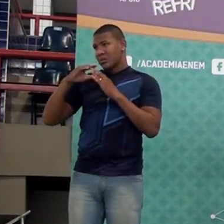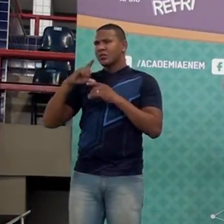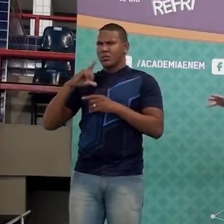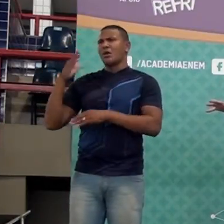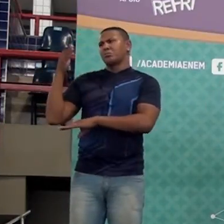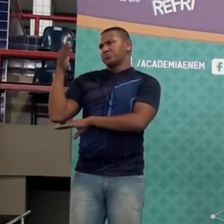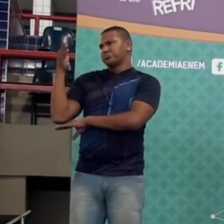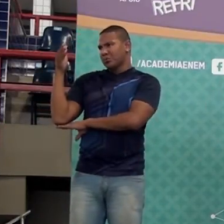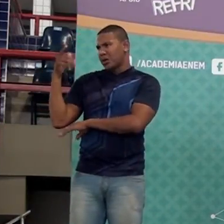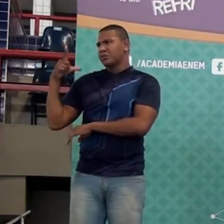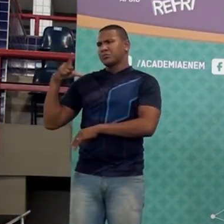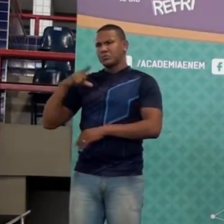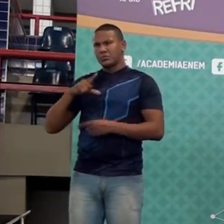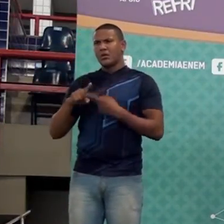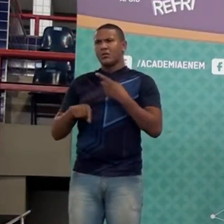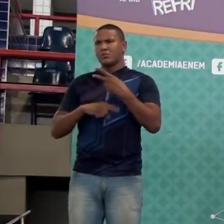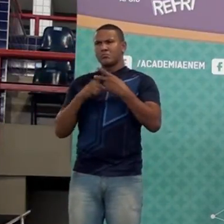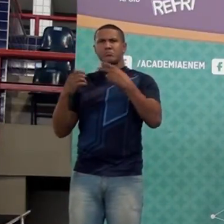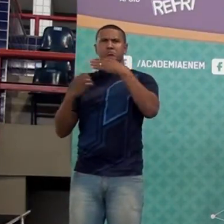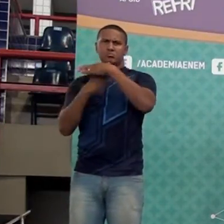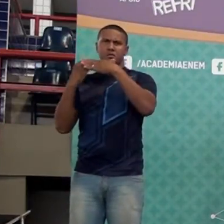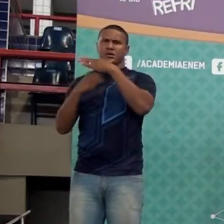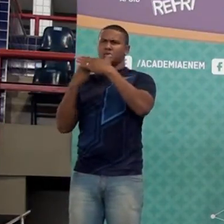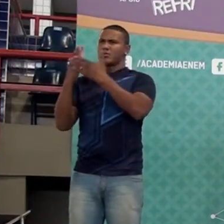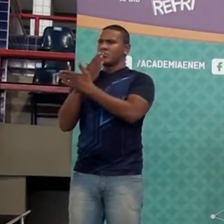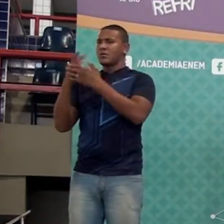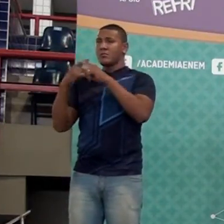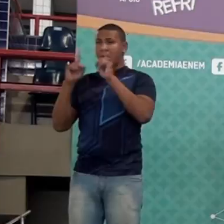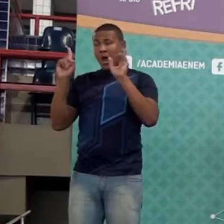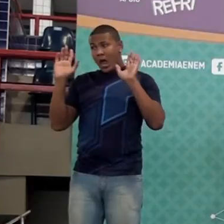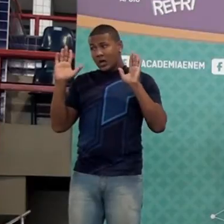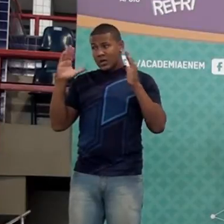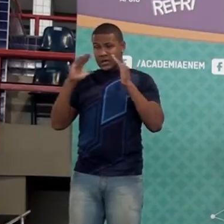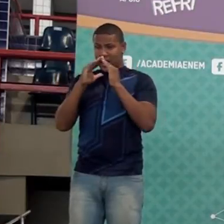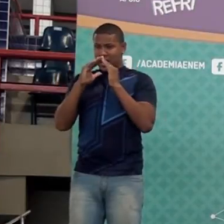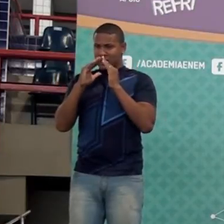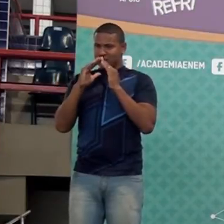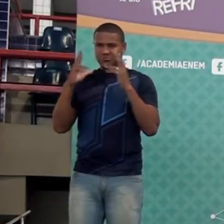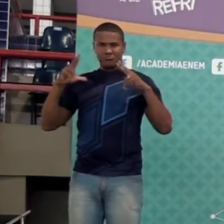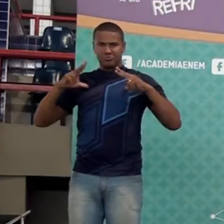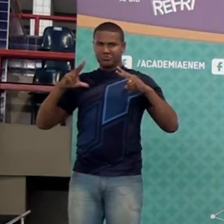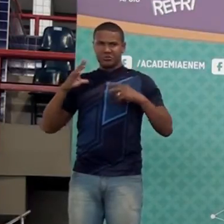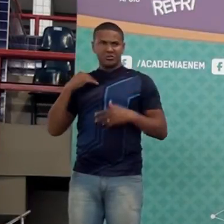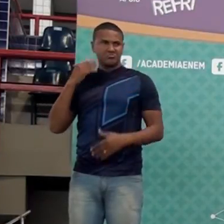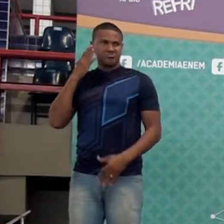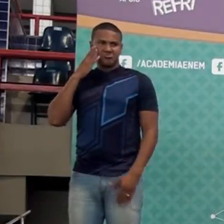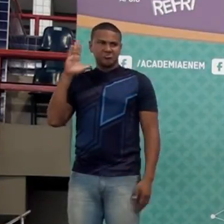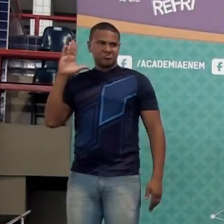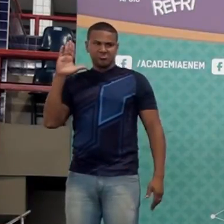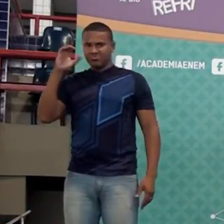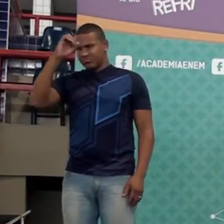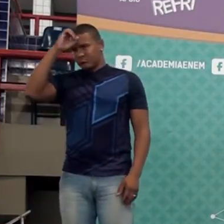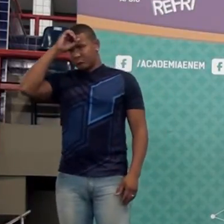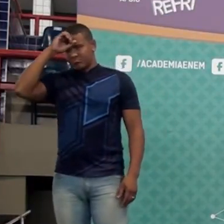hotéis, existem empresas que já utilizam, mas residência eu acho que não. Eu, pelo menos, nunca vi, tá?